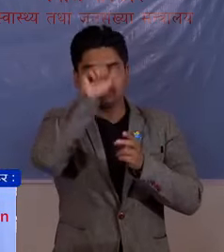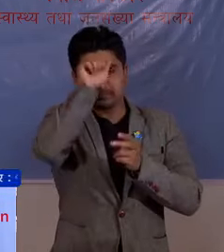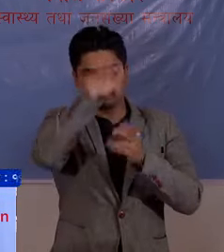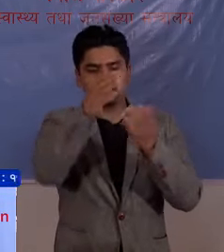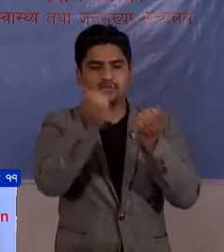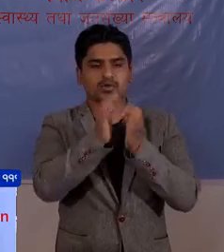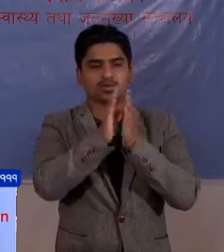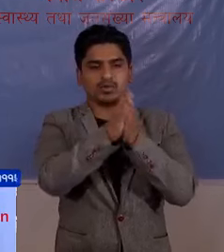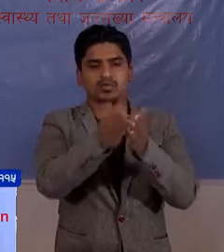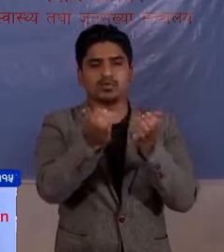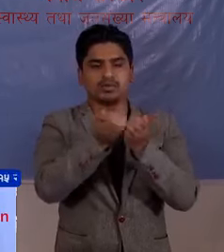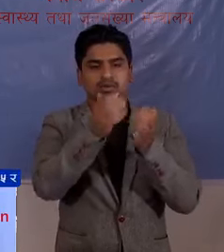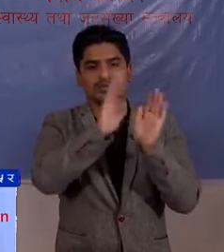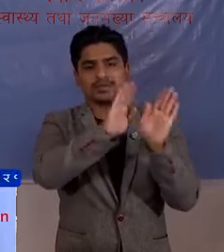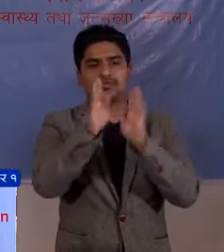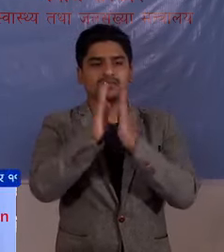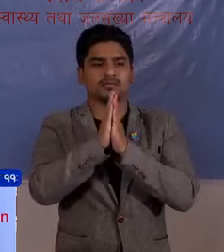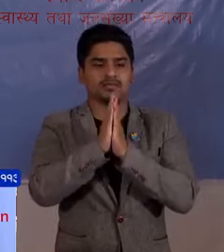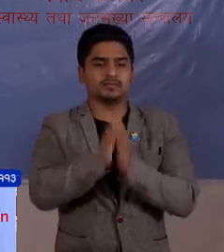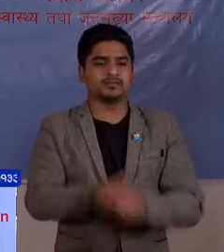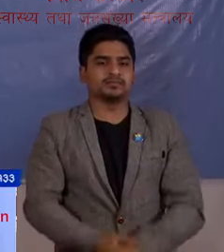अनुरोध गर्दै बिदा हुन्छु।